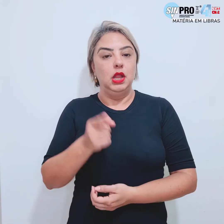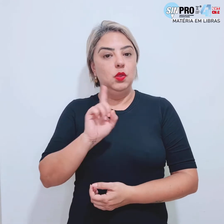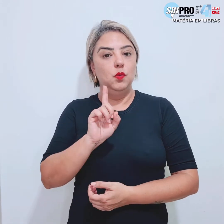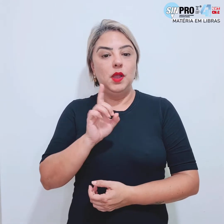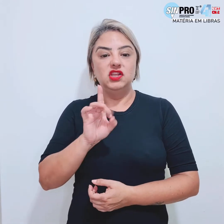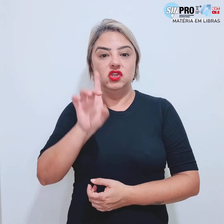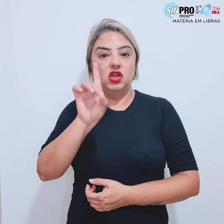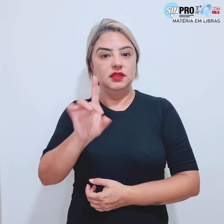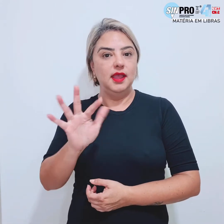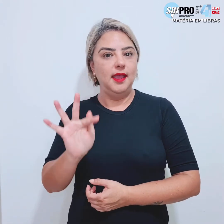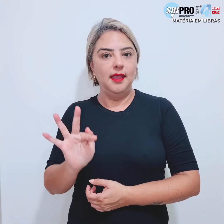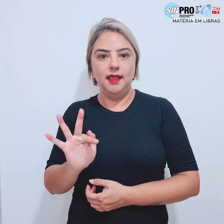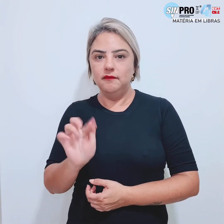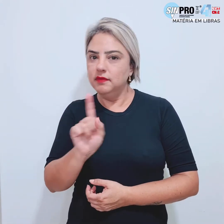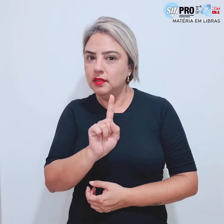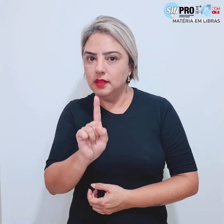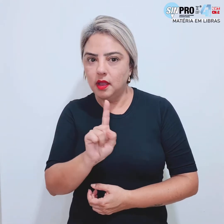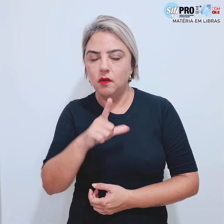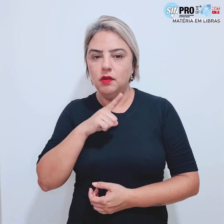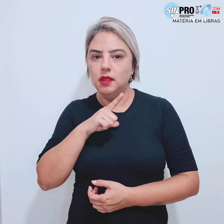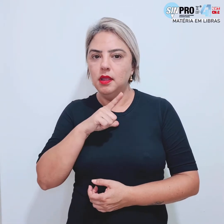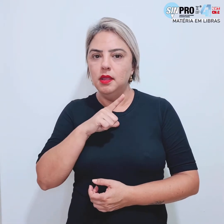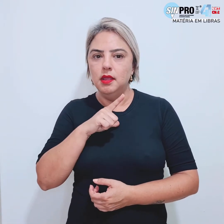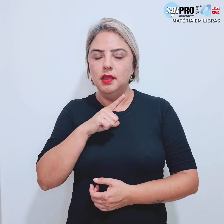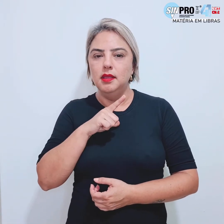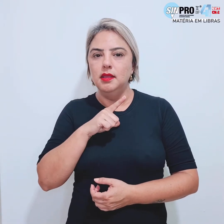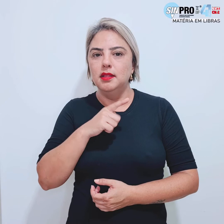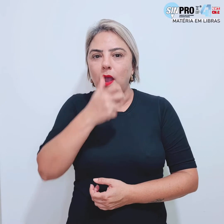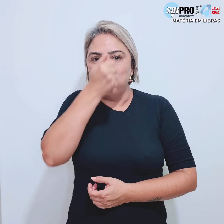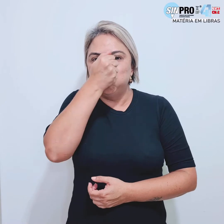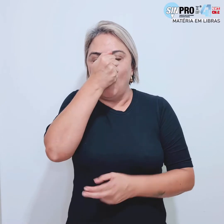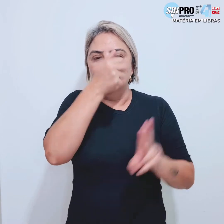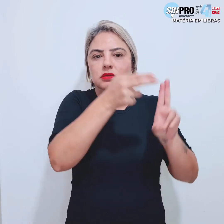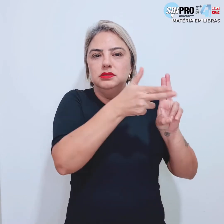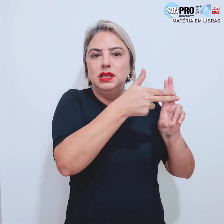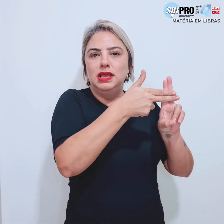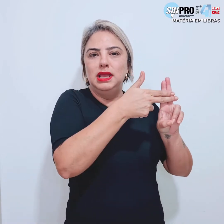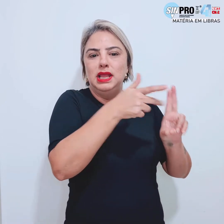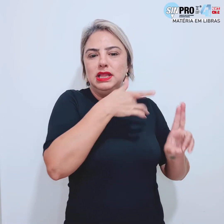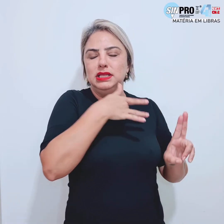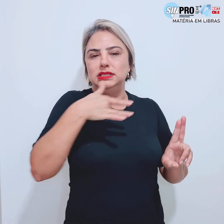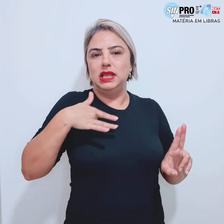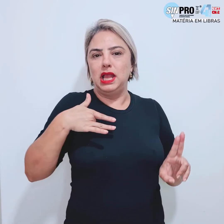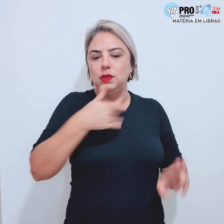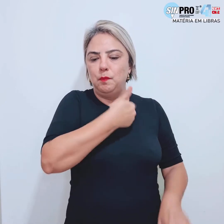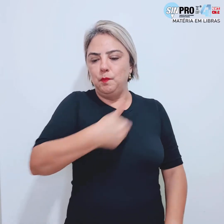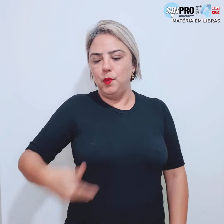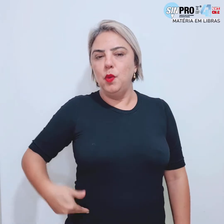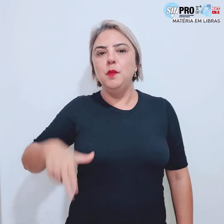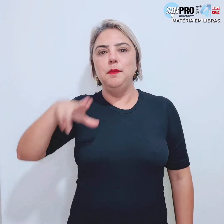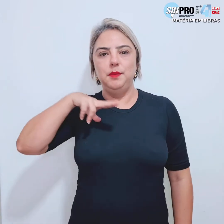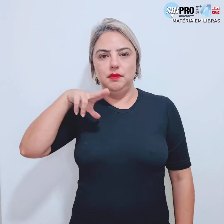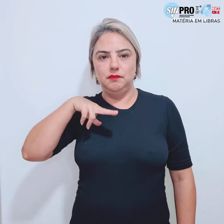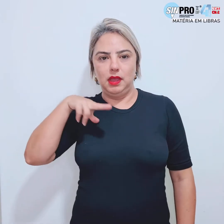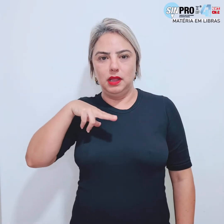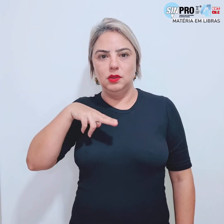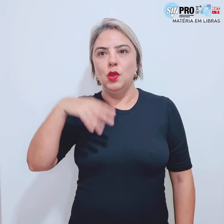Não é só o Distrito Federal que registra colapso no sistema de saúde público e privado.